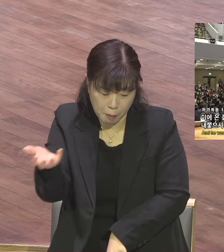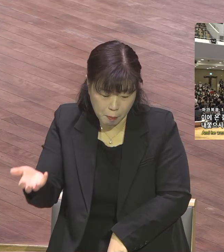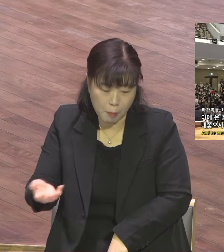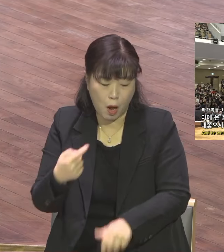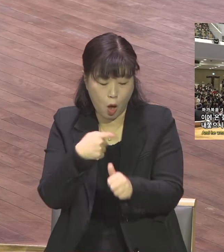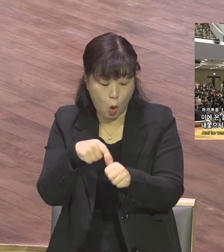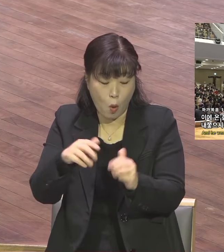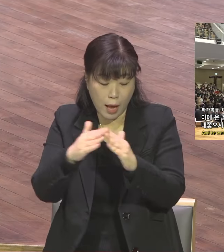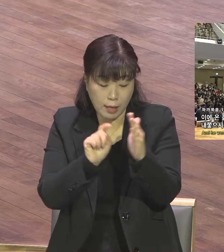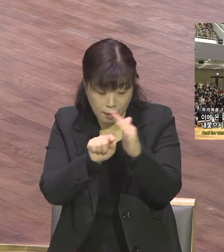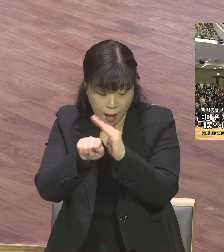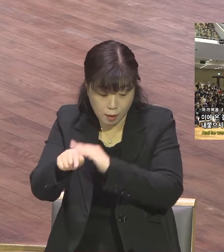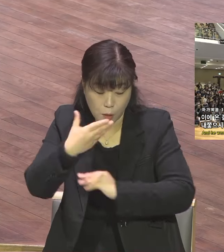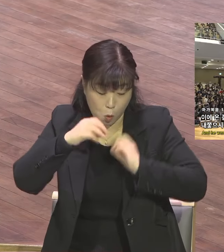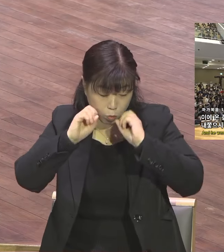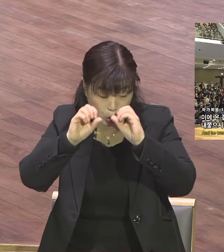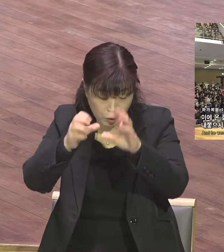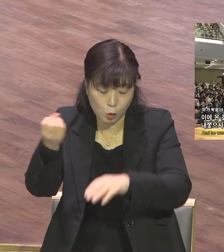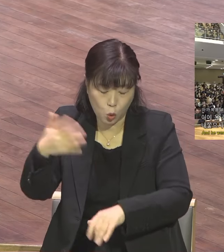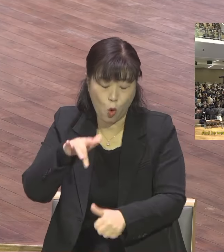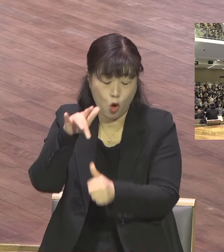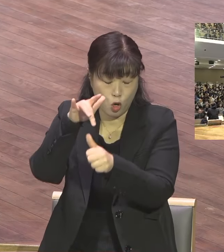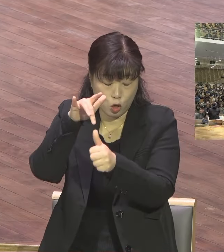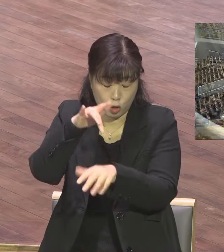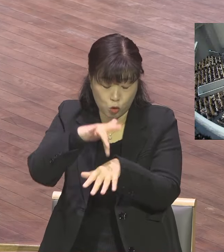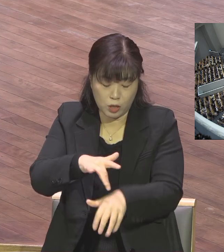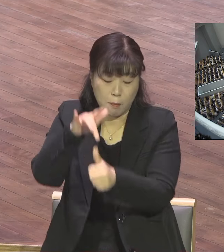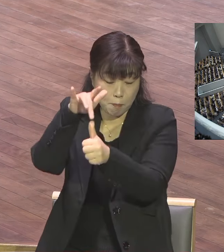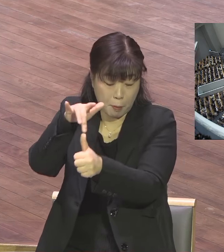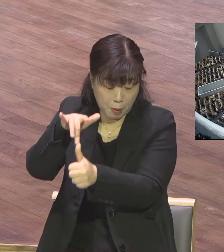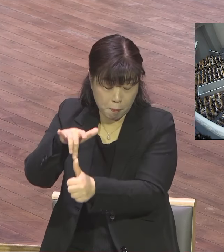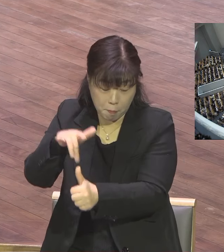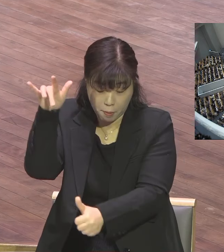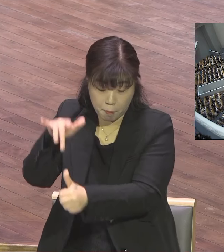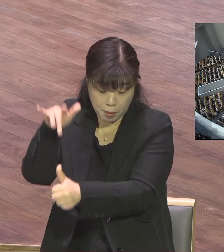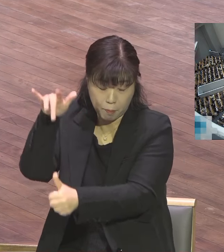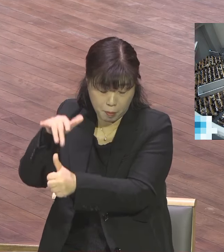또 귀신들을 내쫓으시더라. 아멘.